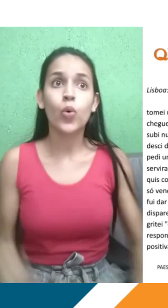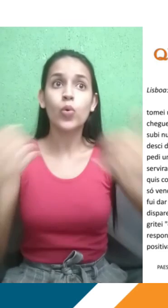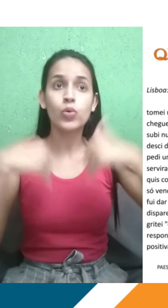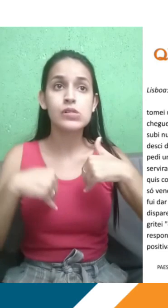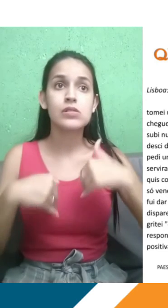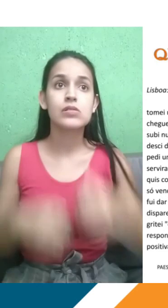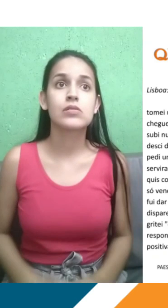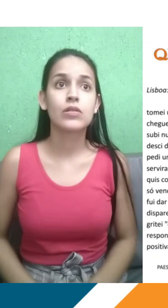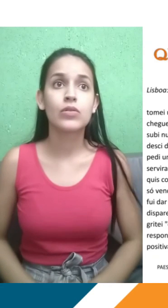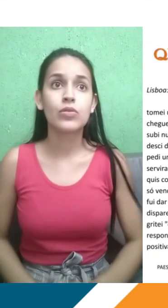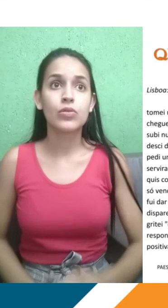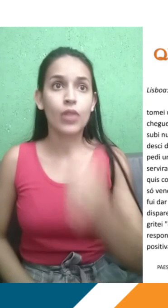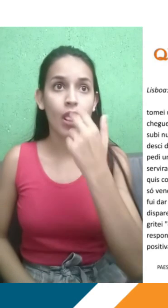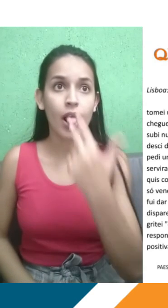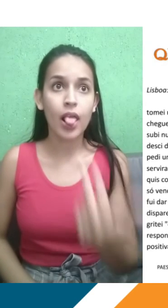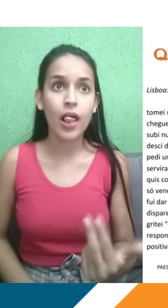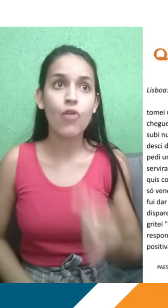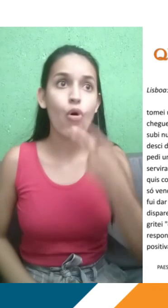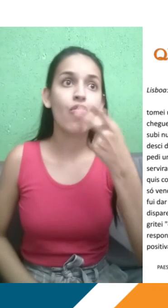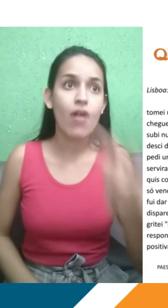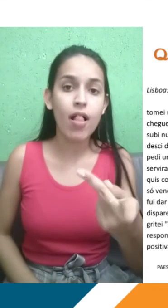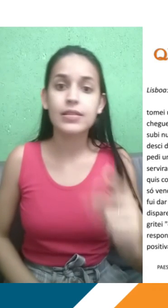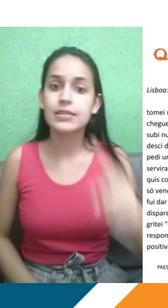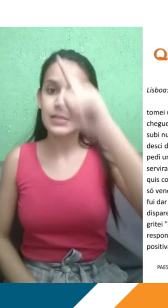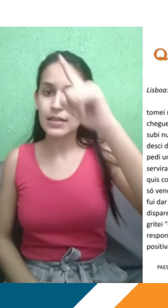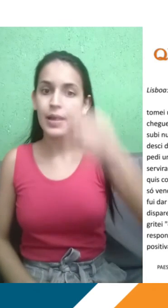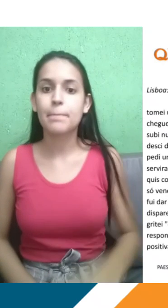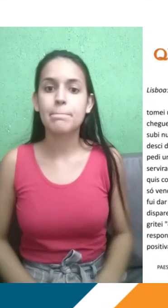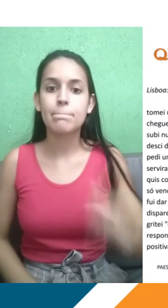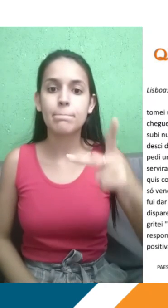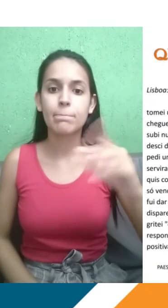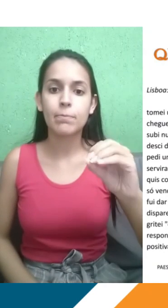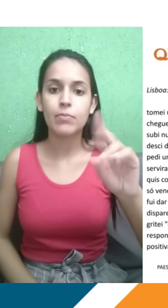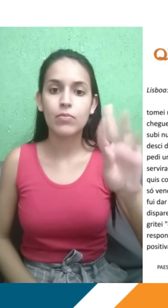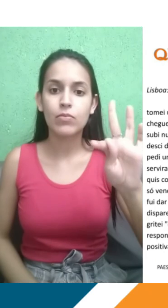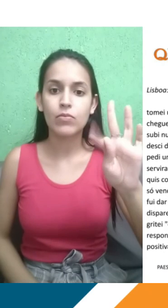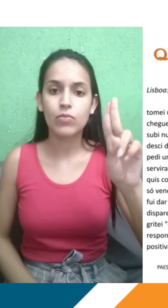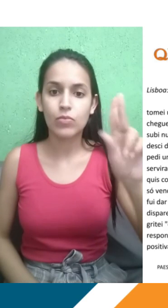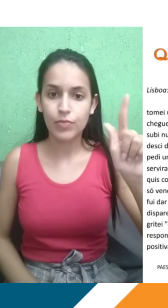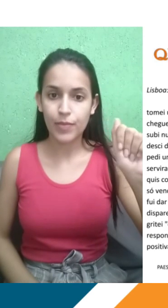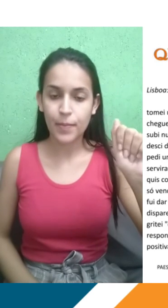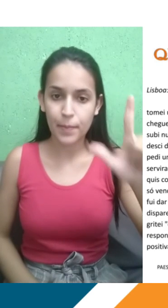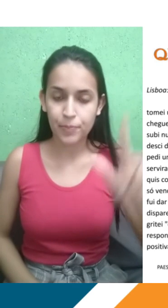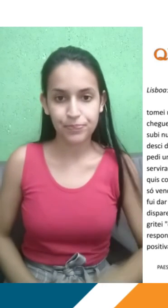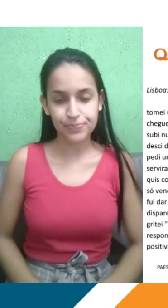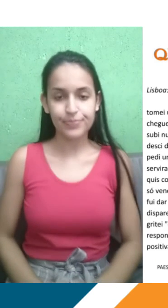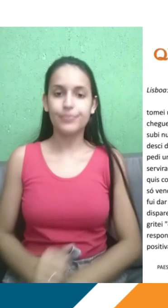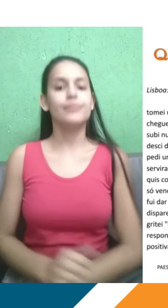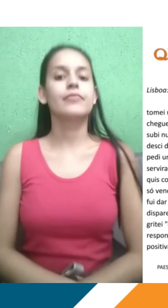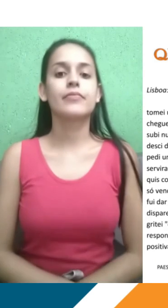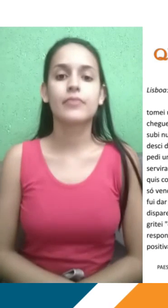bica. No português do Brasil fala-se cafezinho, mas no português de Portugal, essa famosa bebida seria